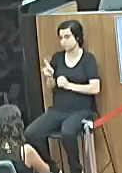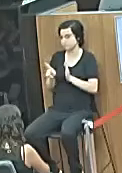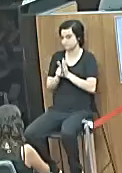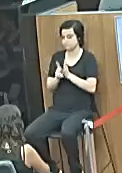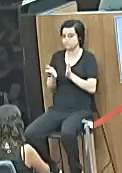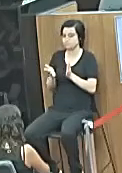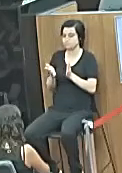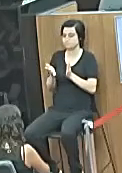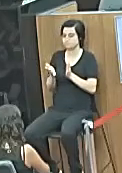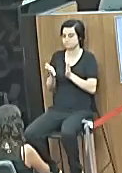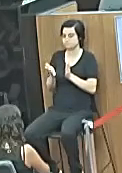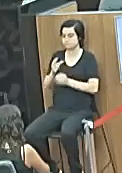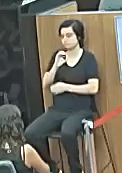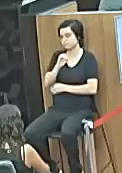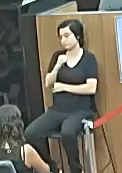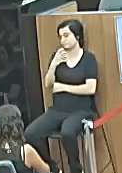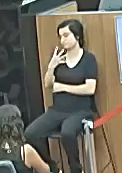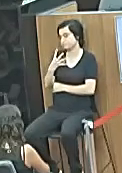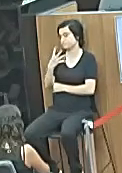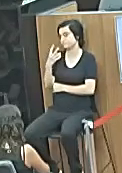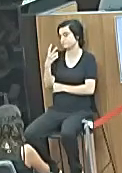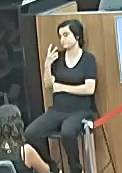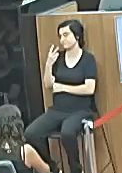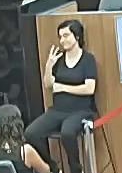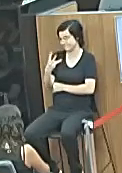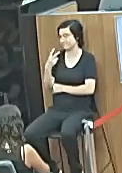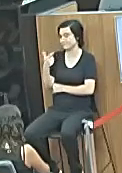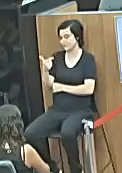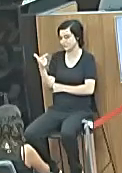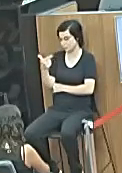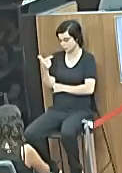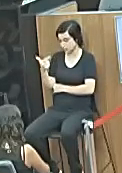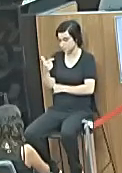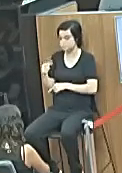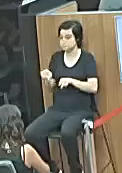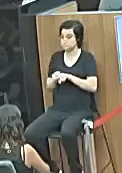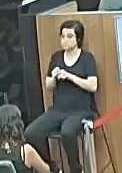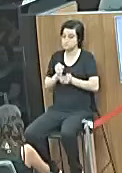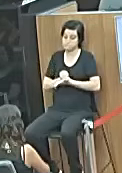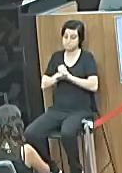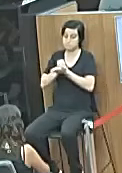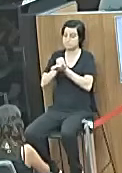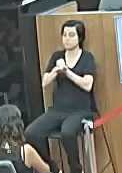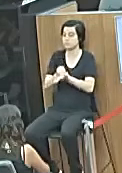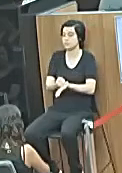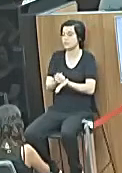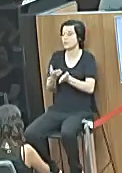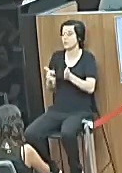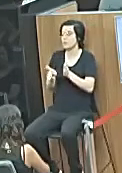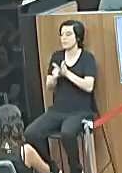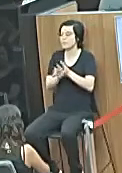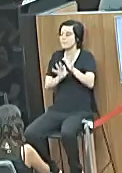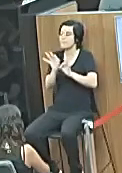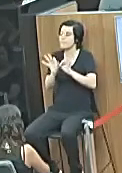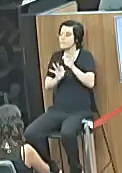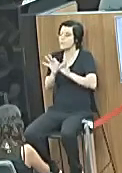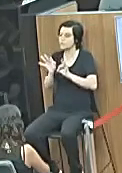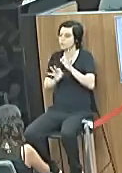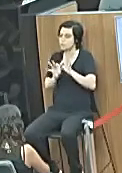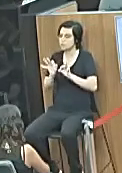já são 43 com até 22 apoio a projetos culturais e triciclos e